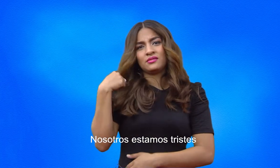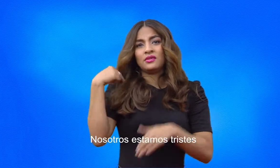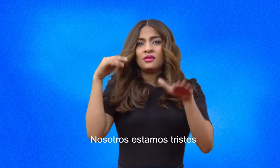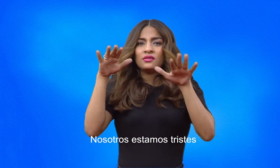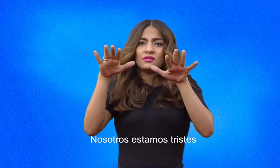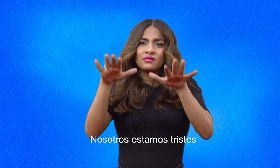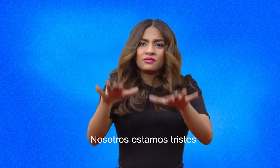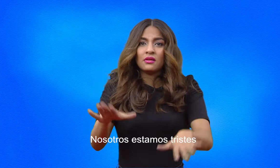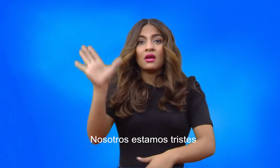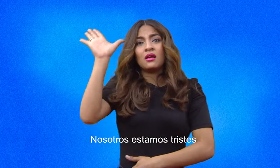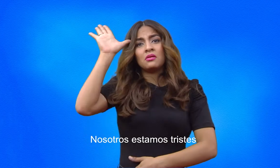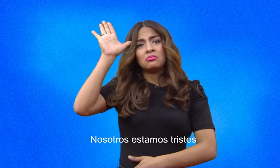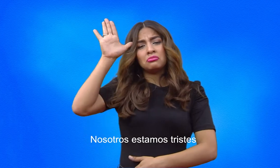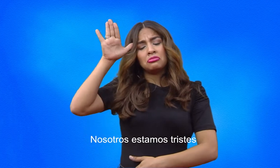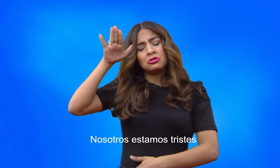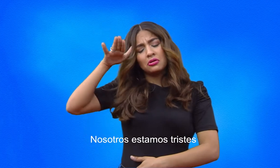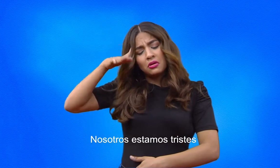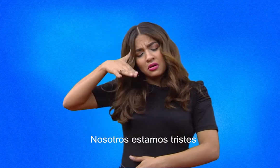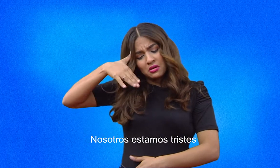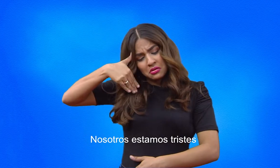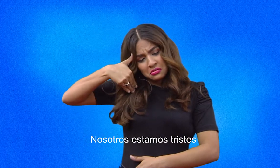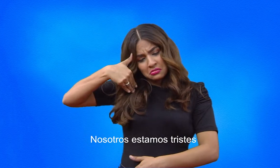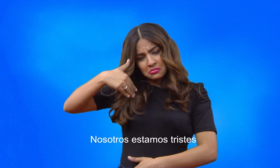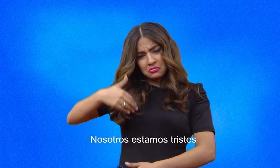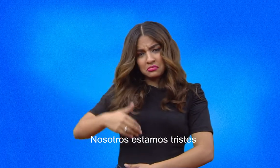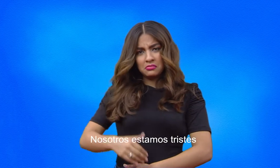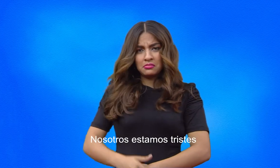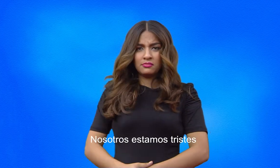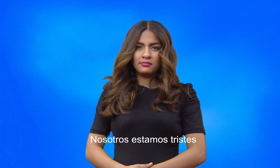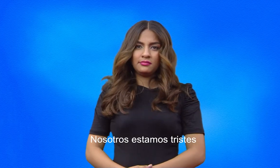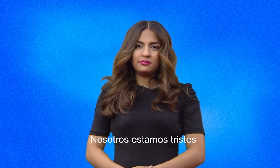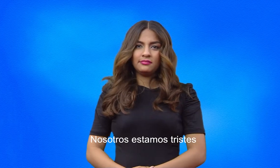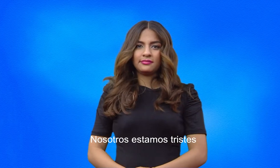Nosotros estamos tristes.